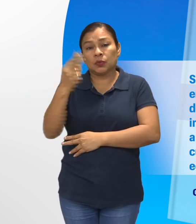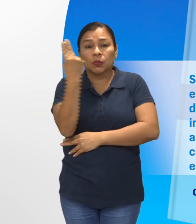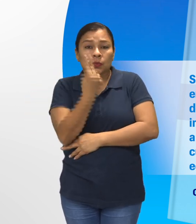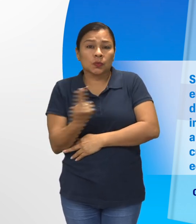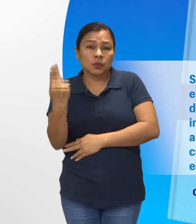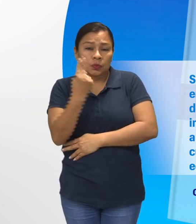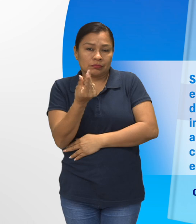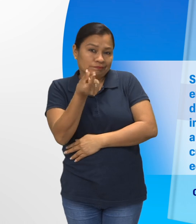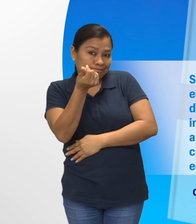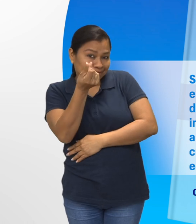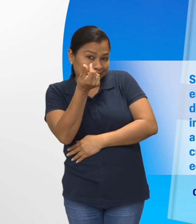Música